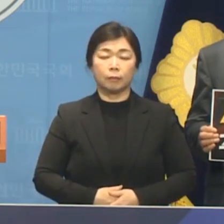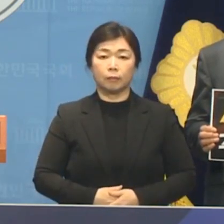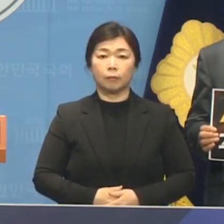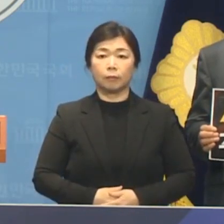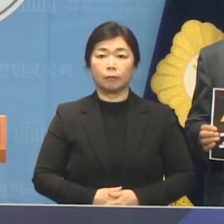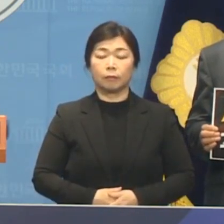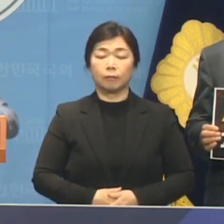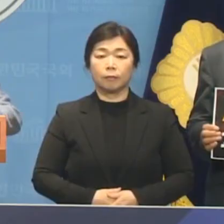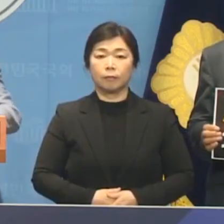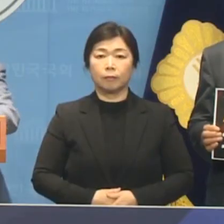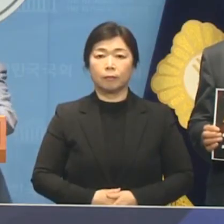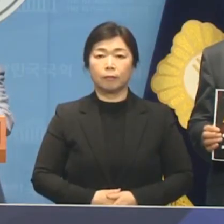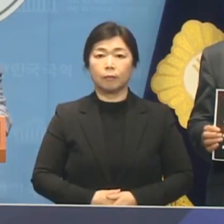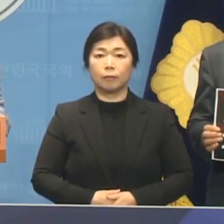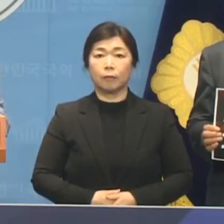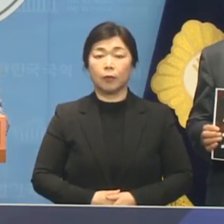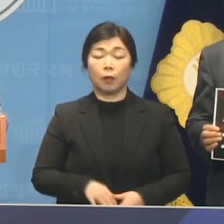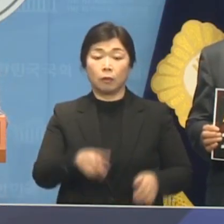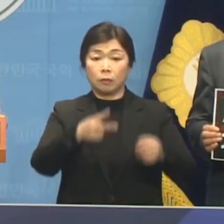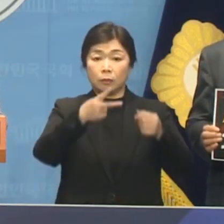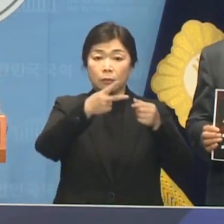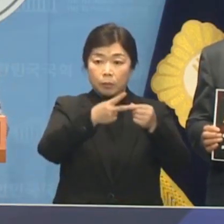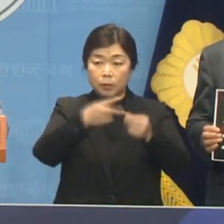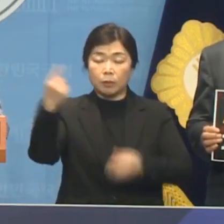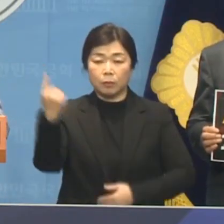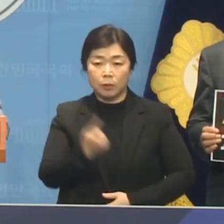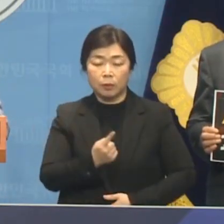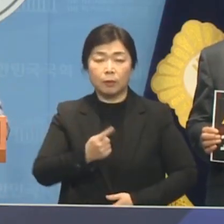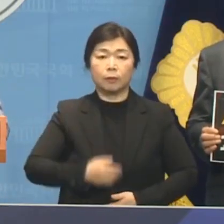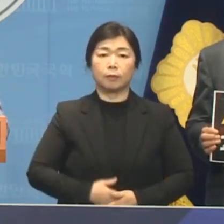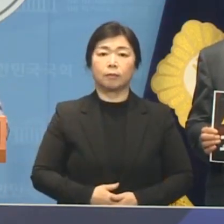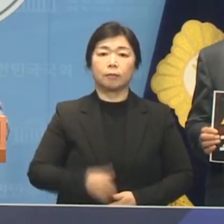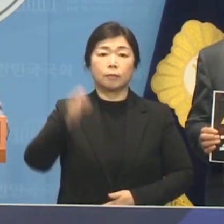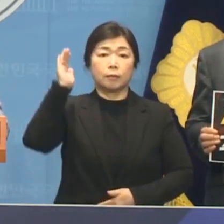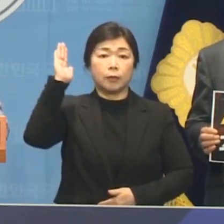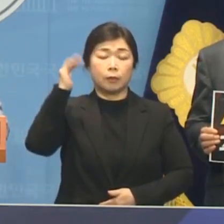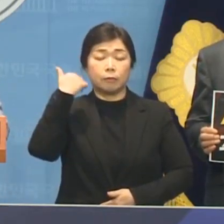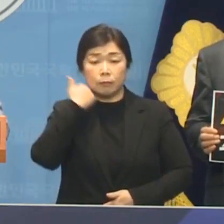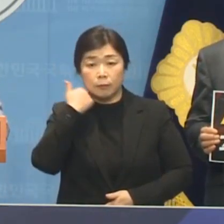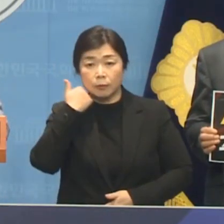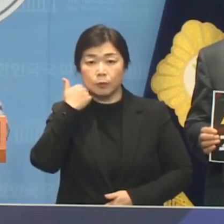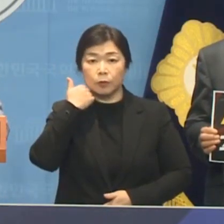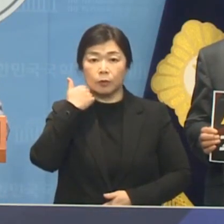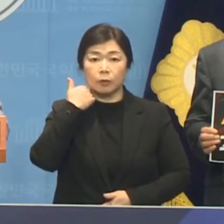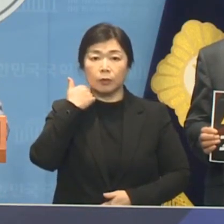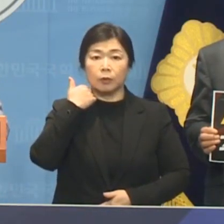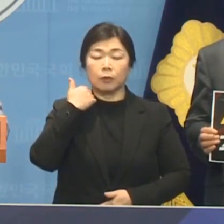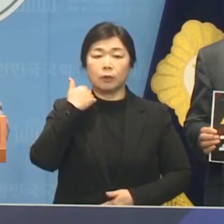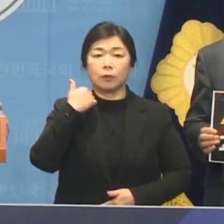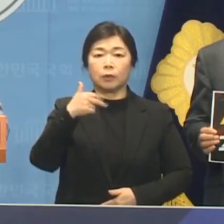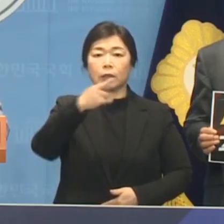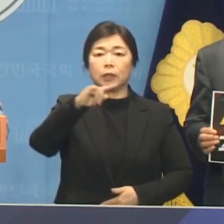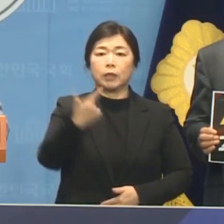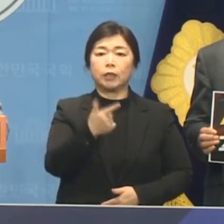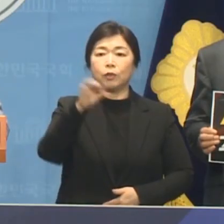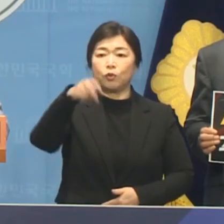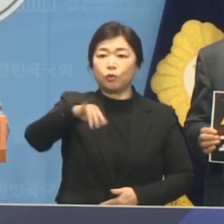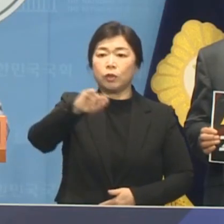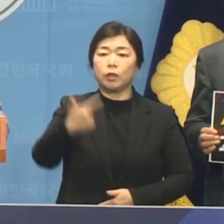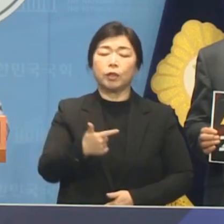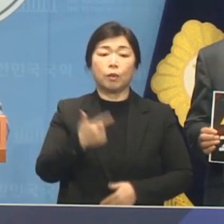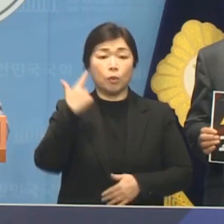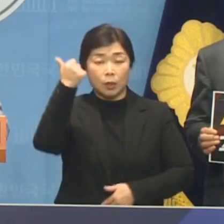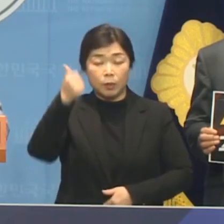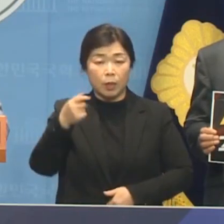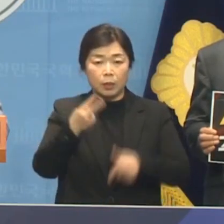네, 감사합니다. 이 시간 두 번째 나오셔서 발언해 주실 분은 진유신 목사님입니다.